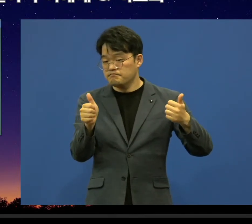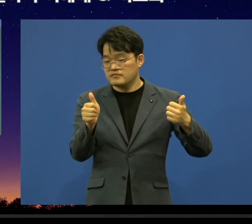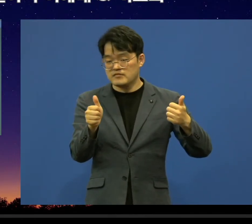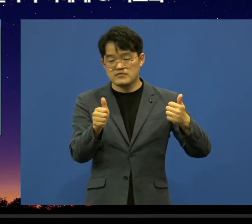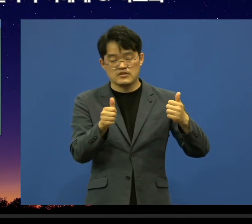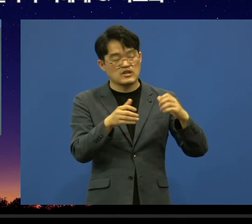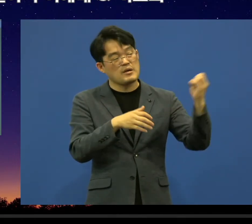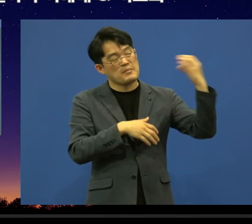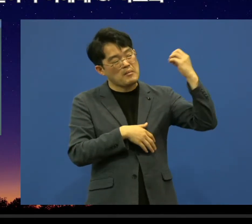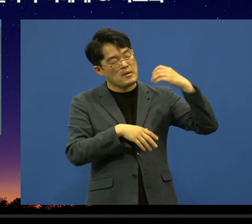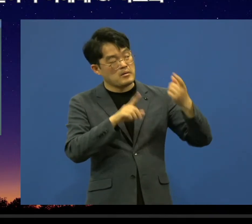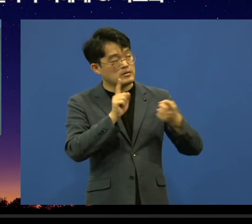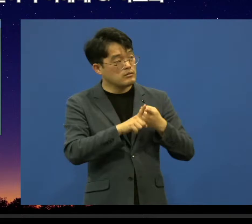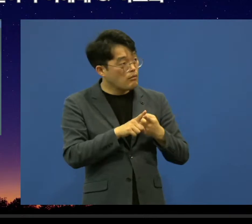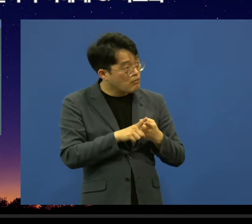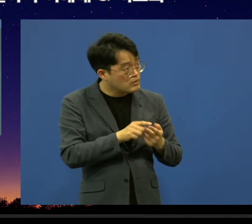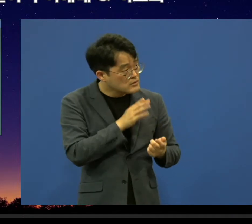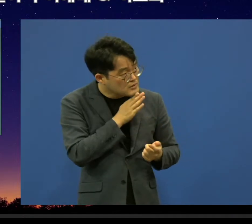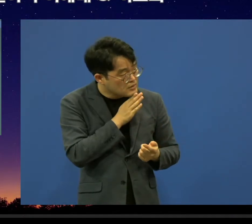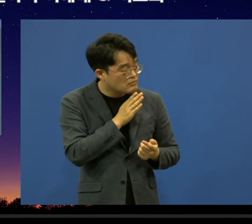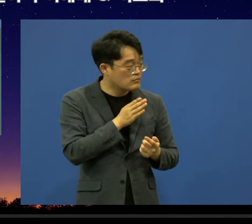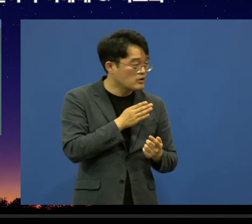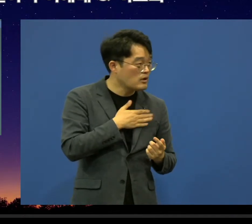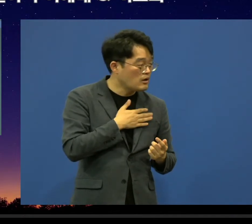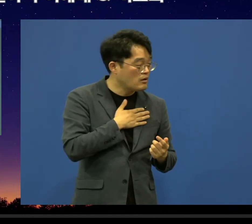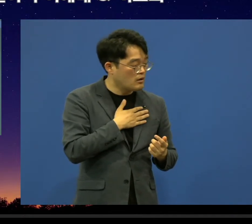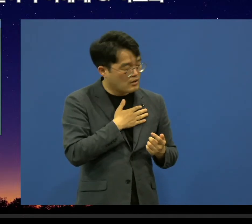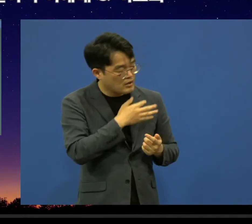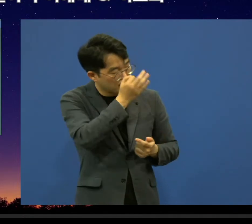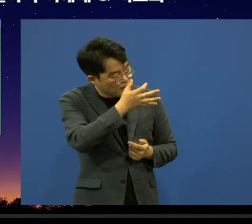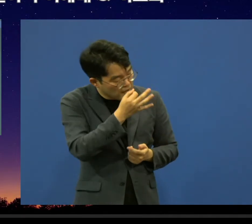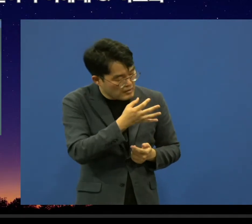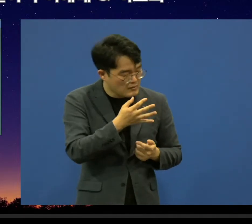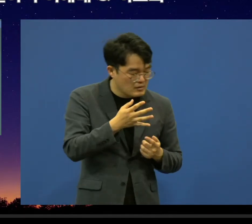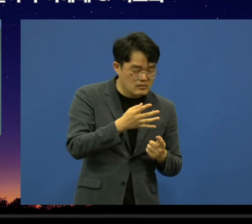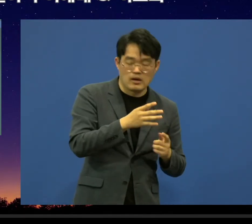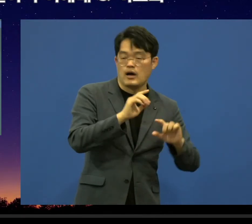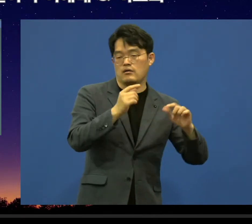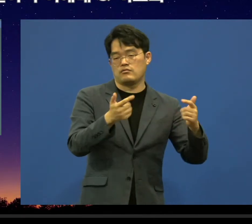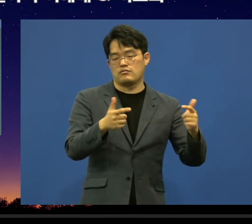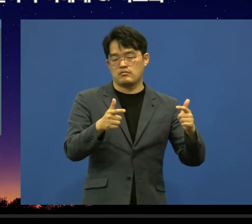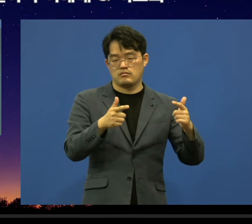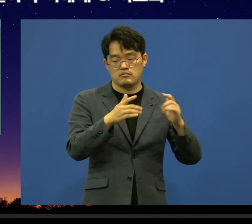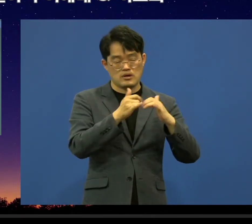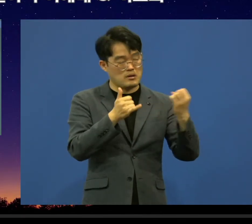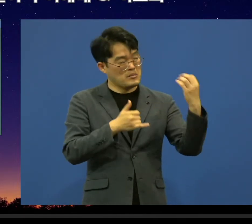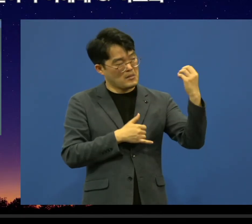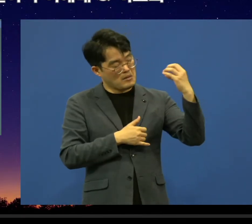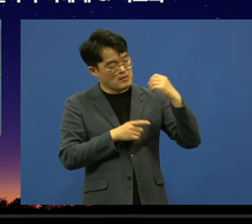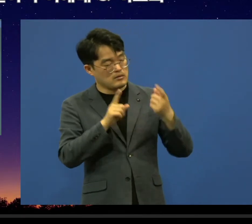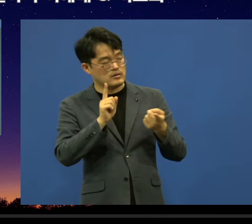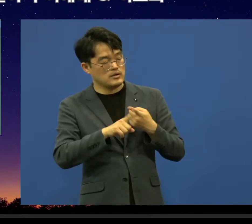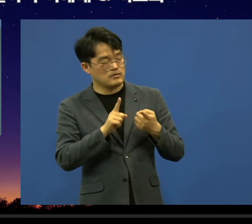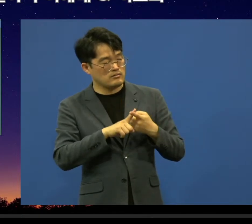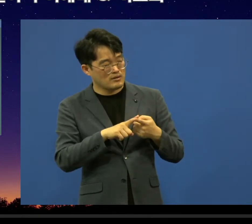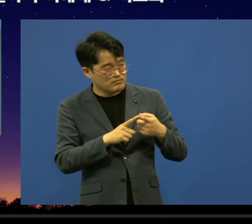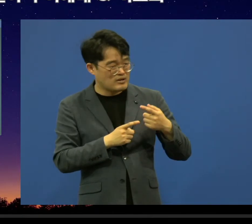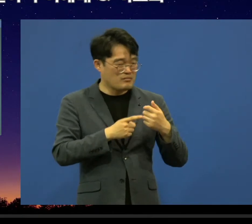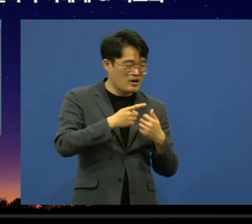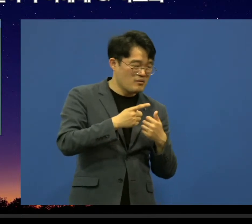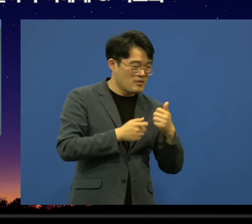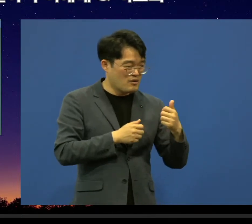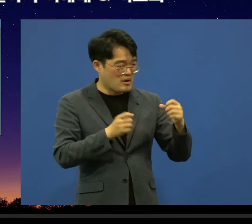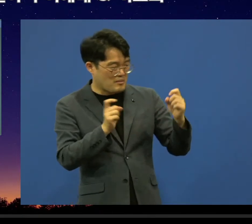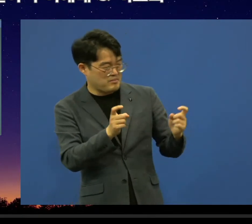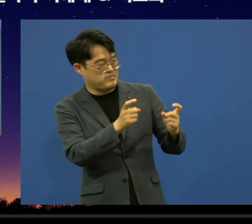너무 큰 의미를 두지 않아요. 사람의 말에 영적 에너지를 낭비하고 있지 않고 있어요.